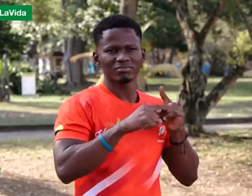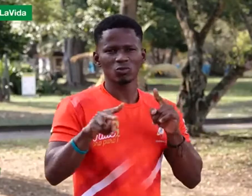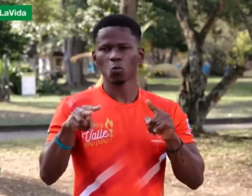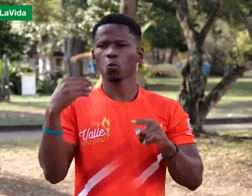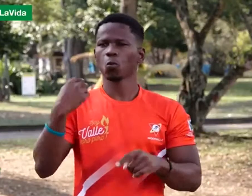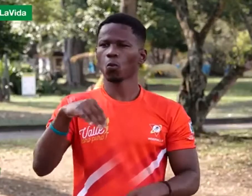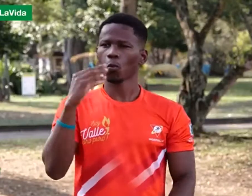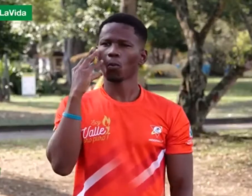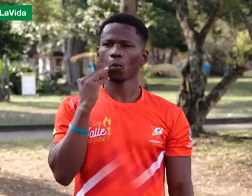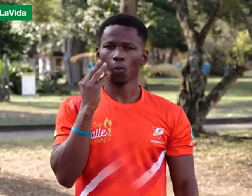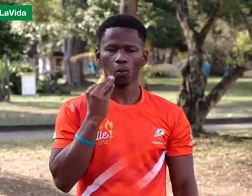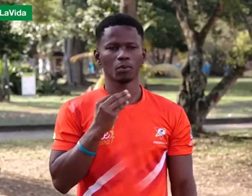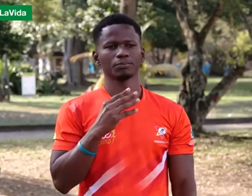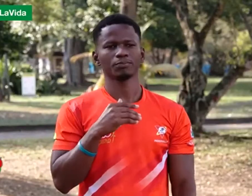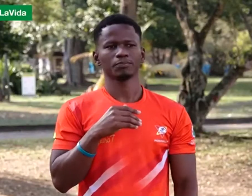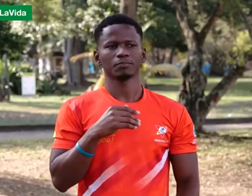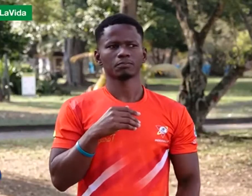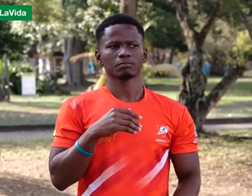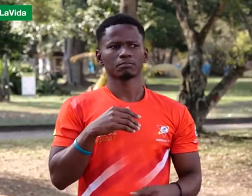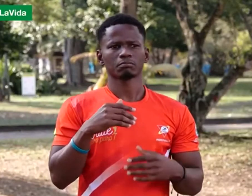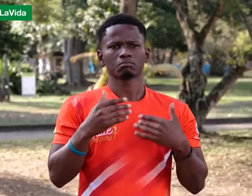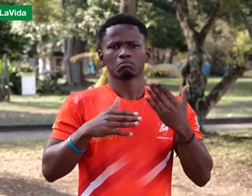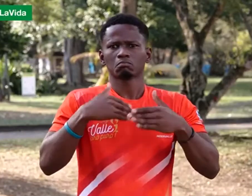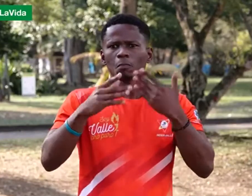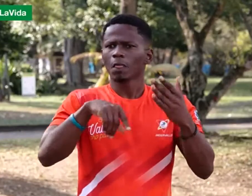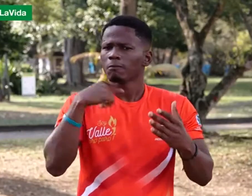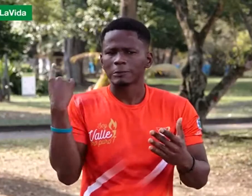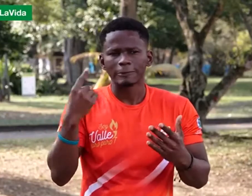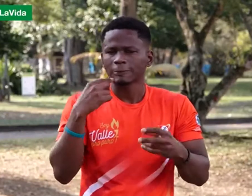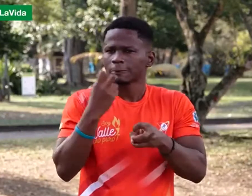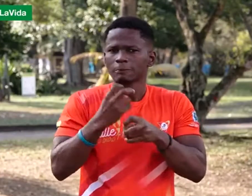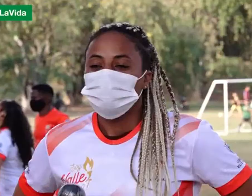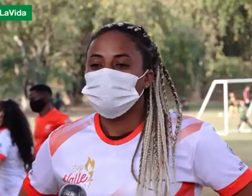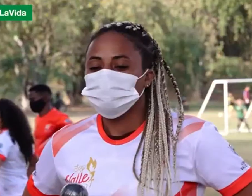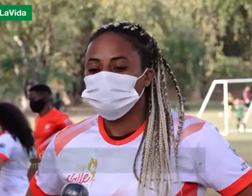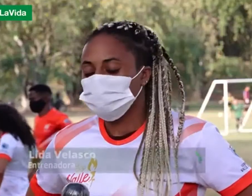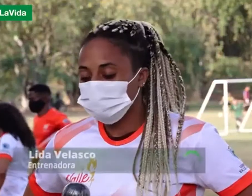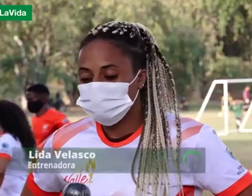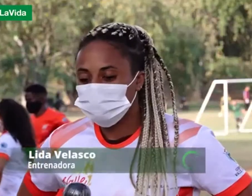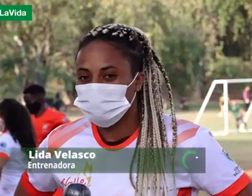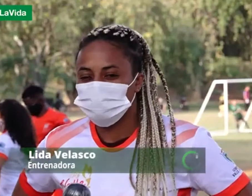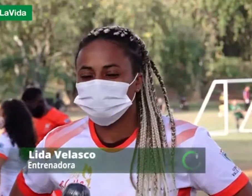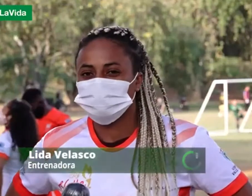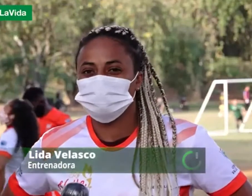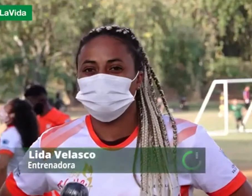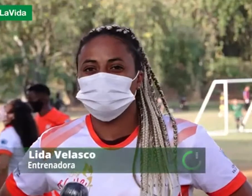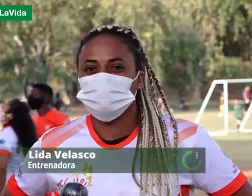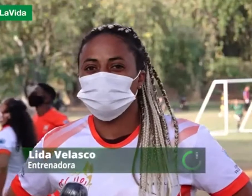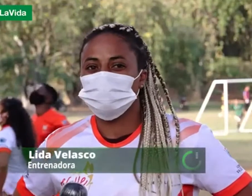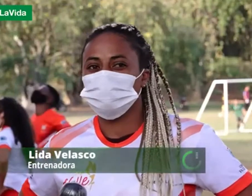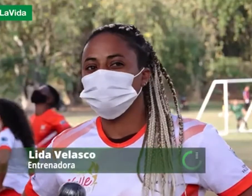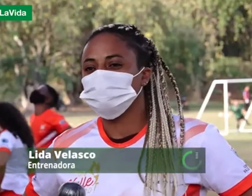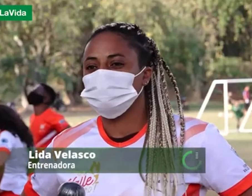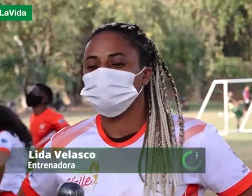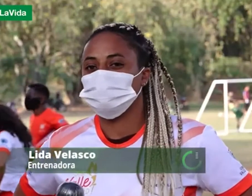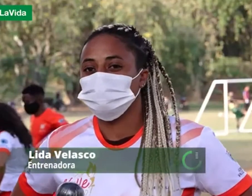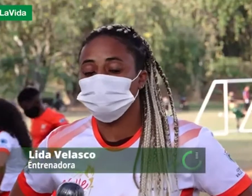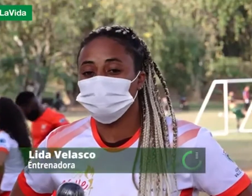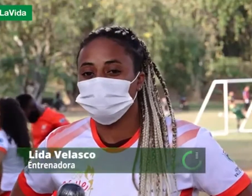ese lugar y fue una experiencia muy gratificante para nosotros. Es una experiencia maravillosa que se ha adquirido con ellos. Para mí fue